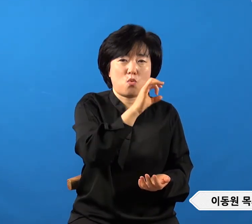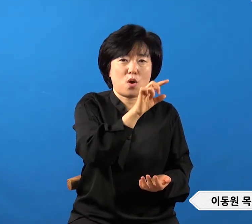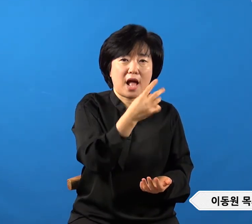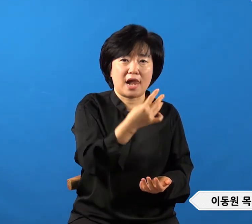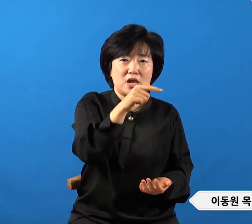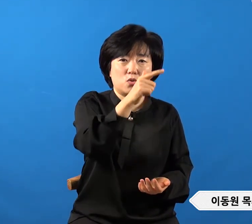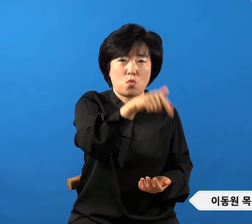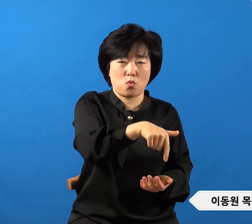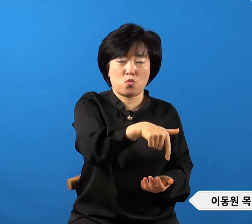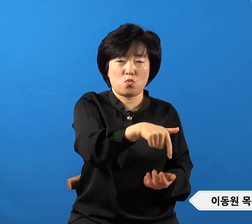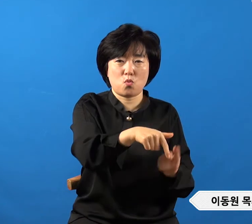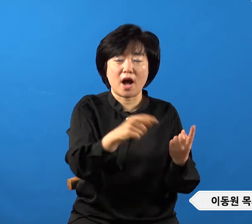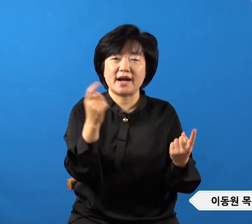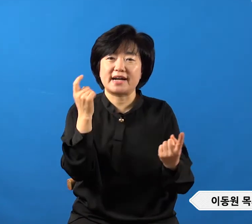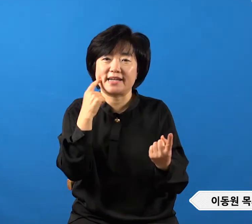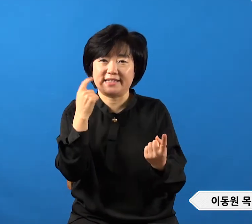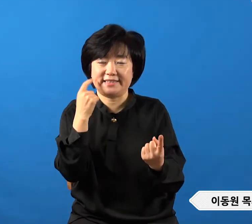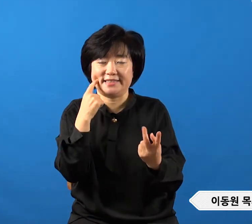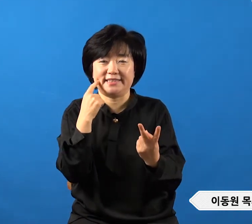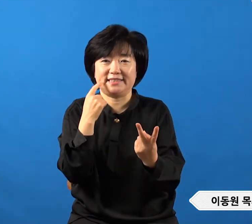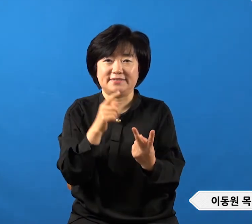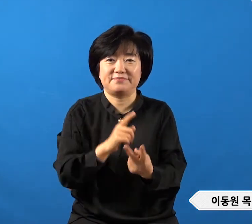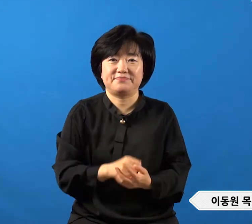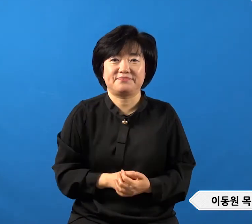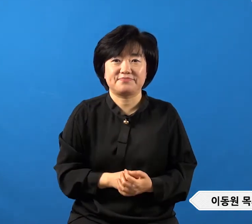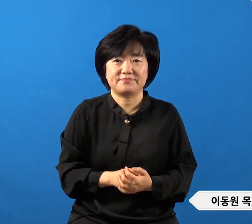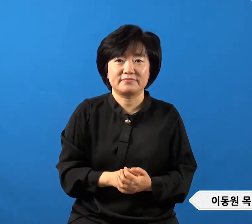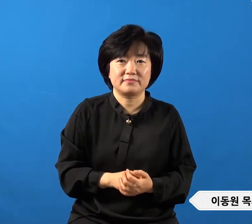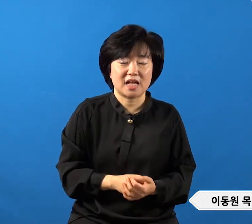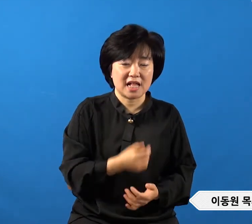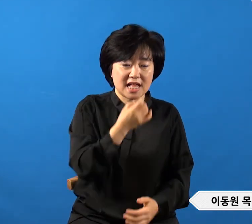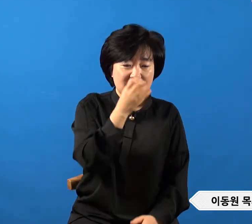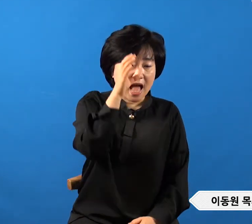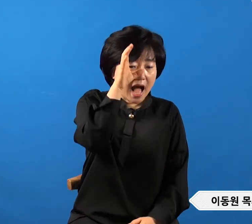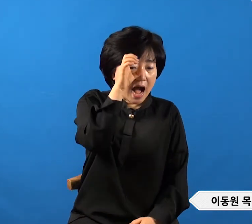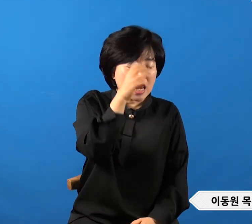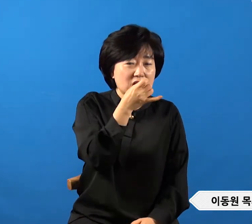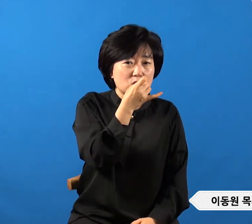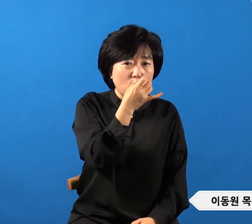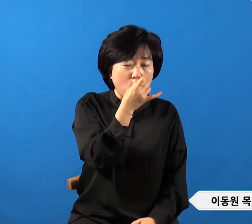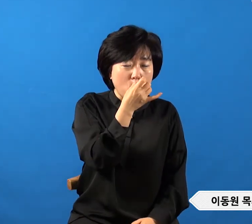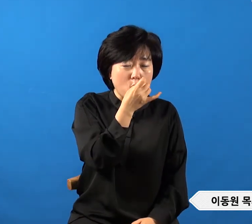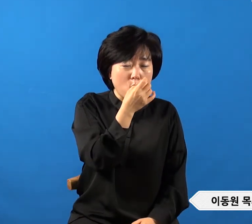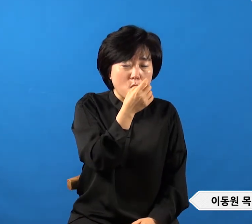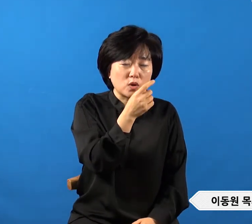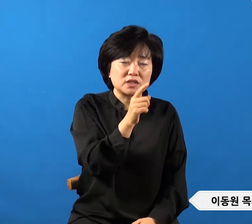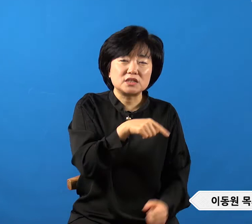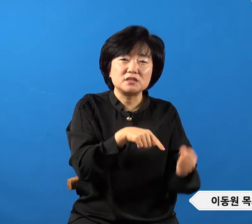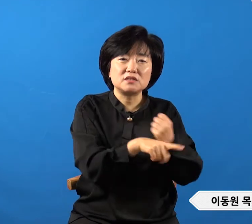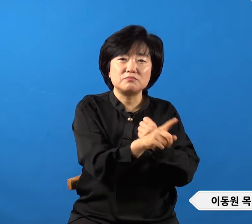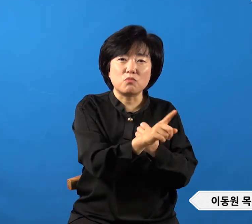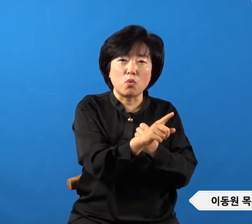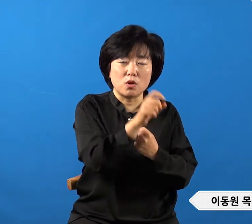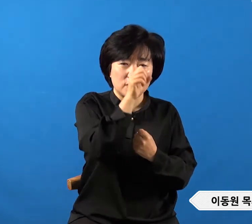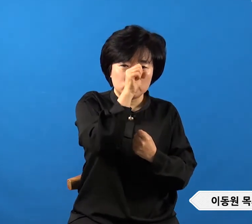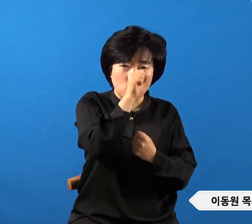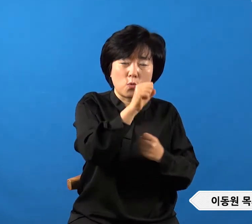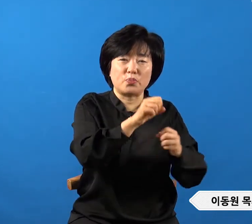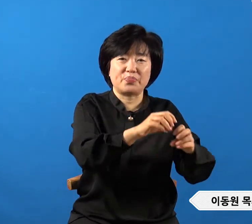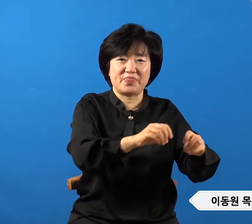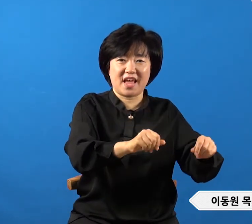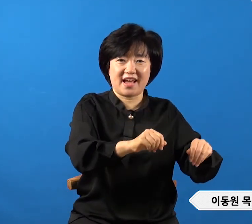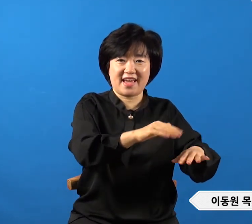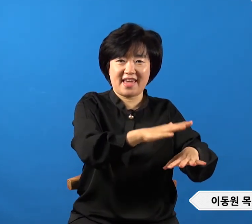우리는 불러왔습니다. 자, 그렇다면 알곡의 정의 뭘까요? 알곡의 정의는 좋은